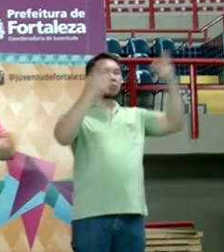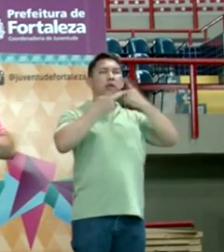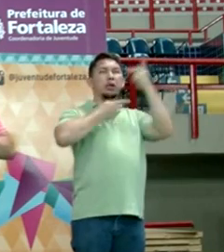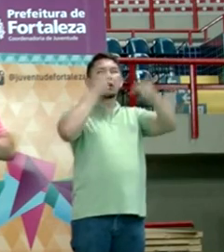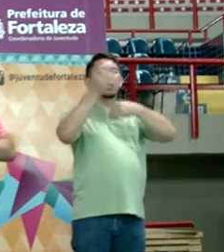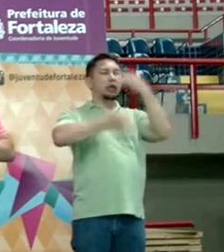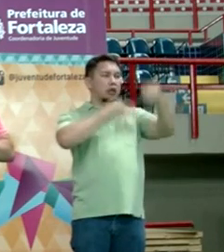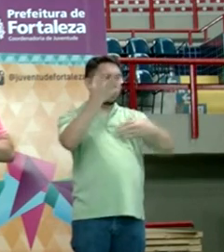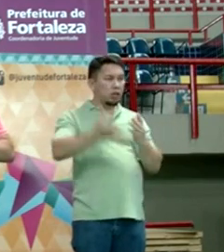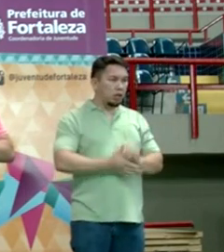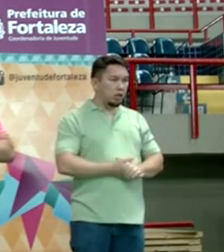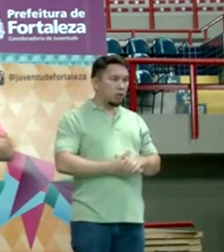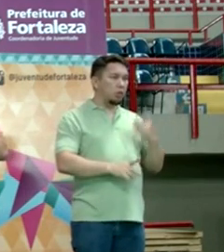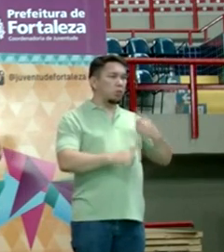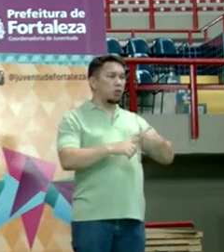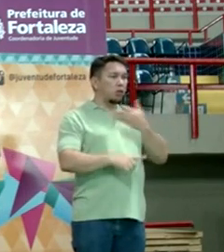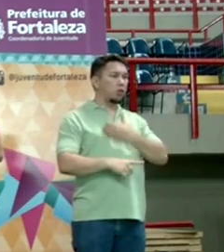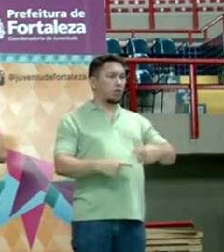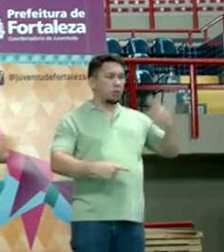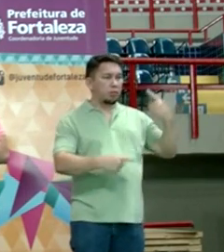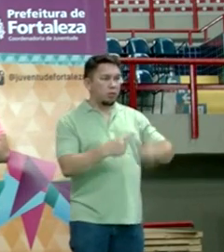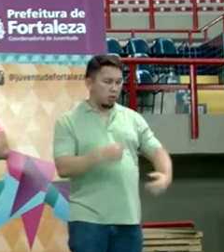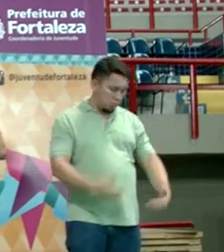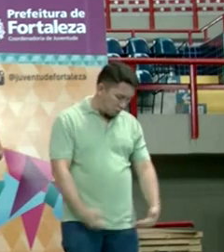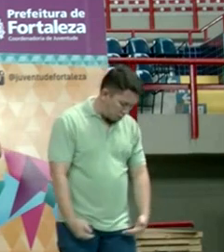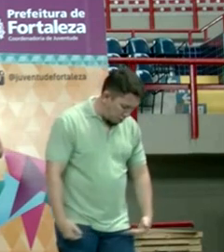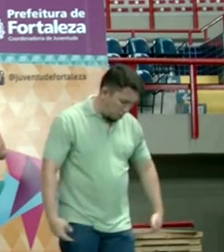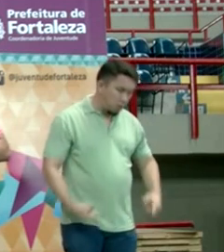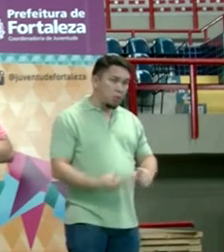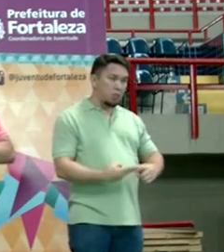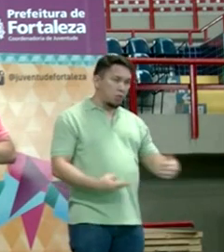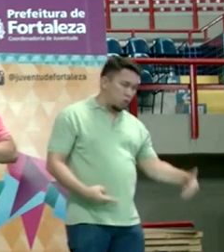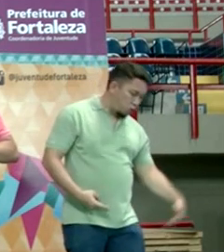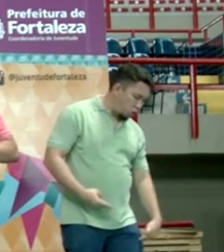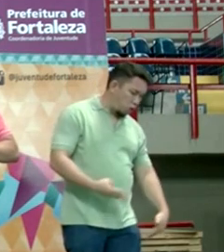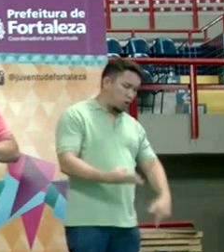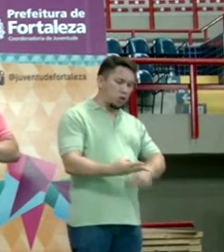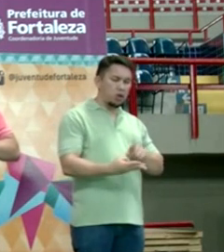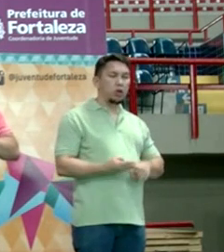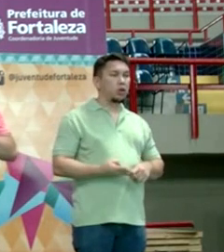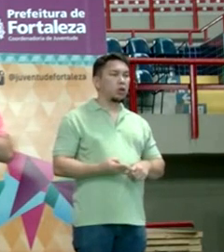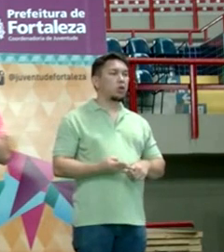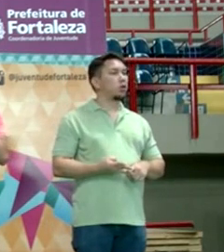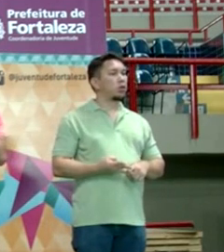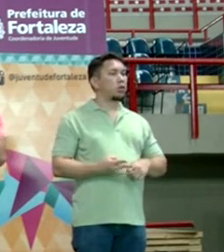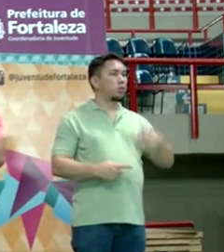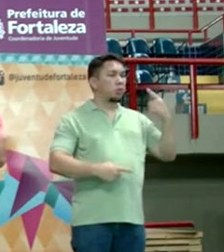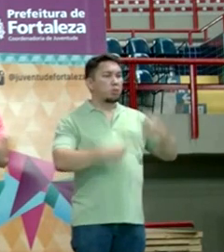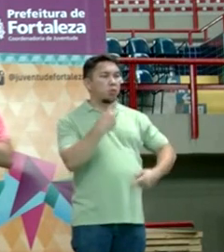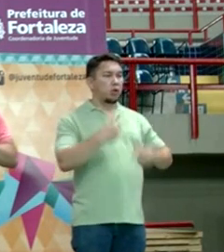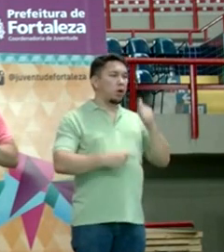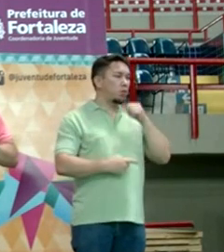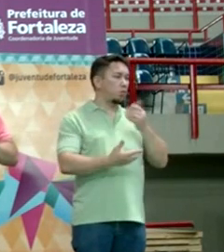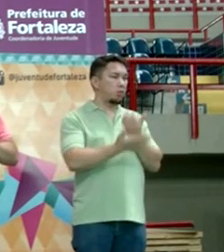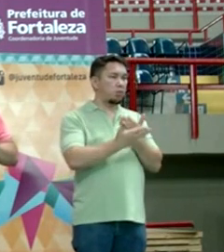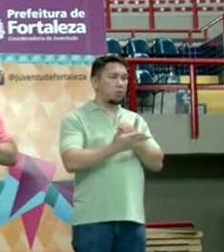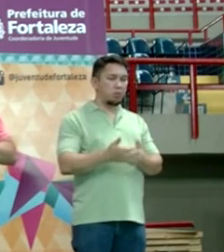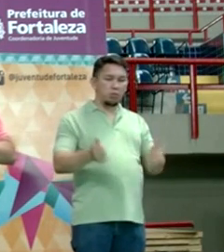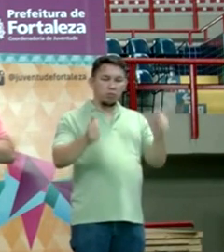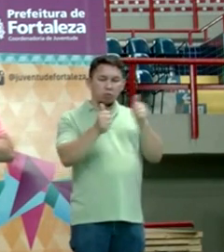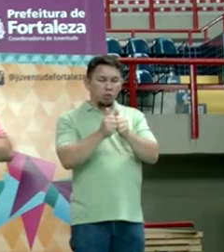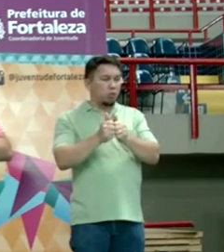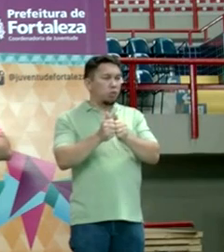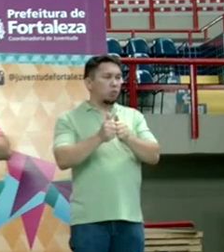de expressão, porque o governo estava proibindo mini saia, short, estava proibindo a mulher de estudar com o homem